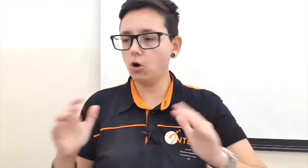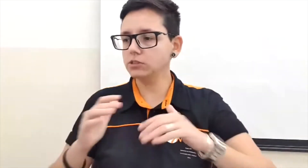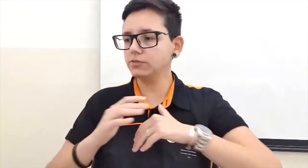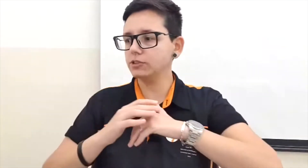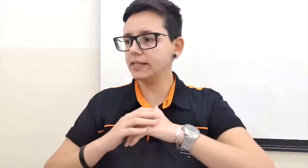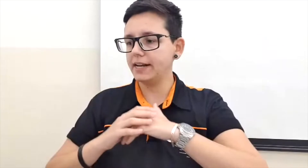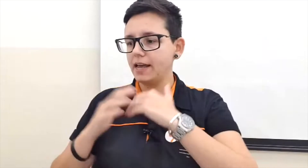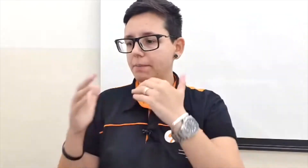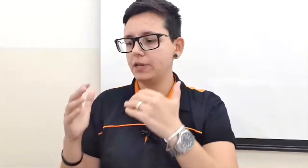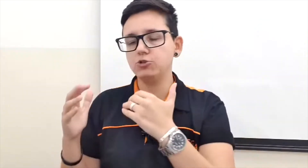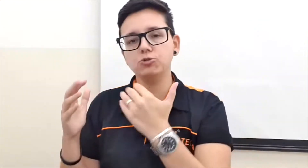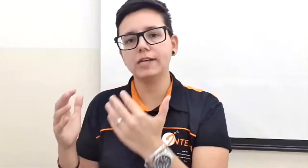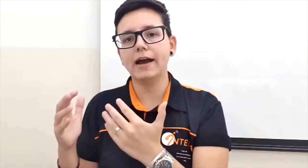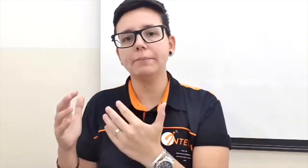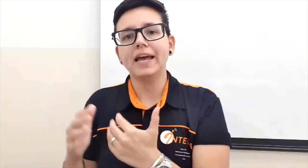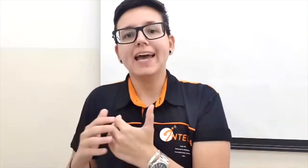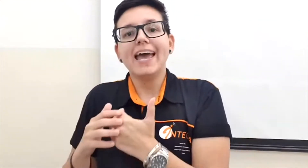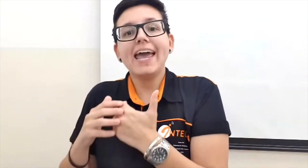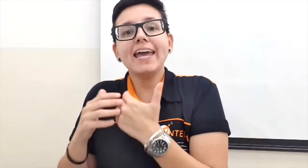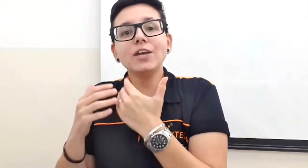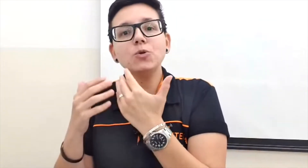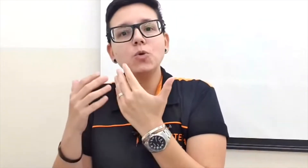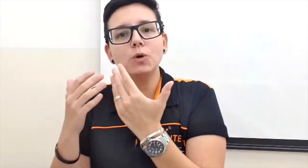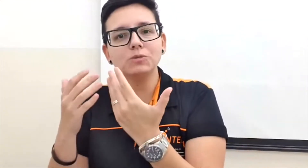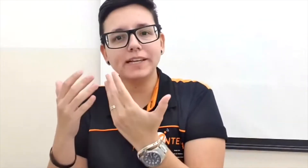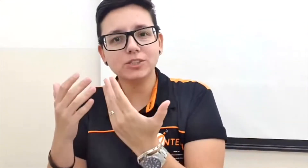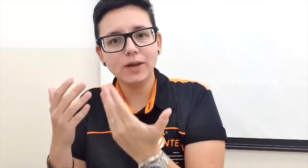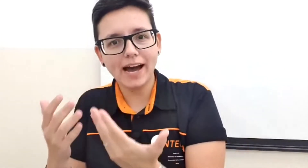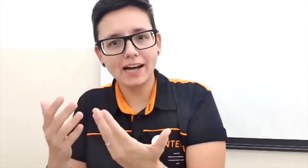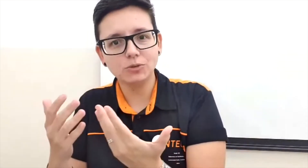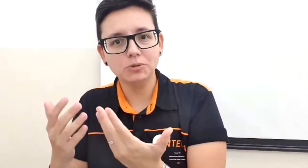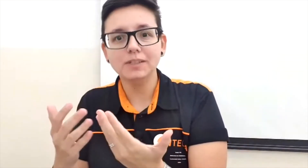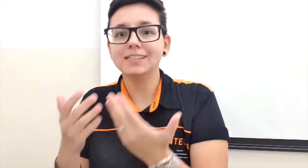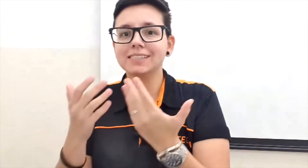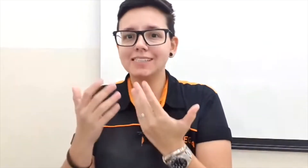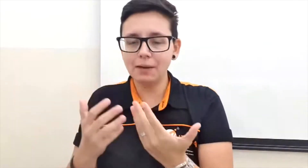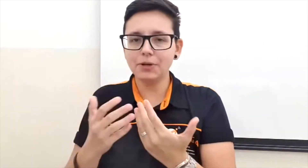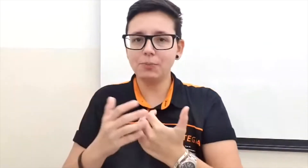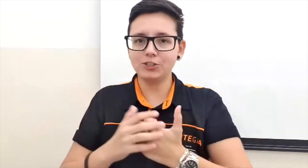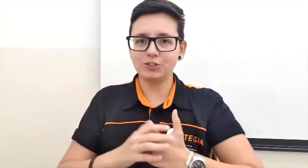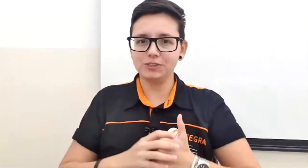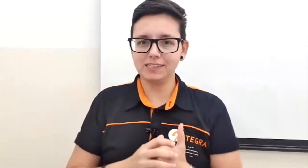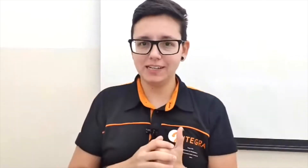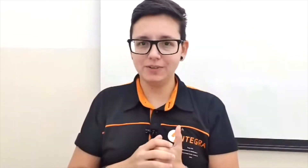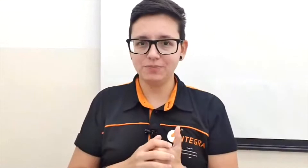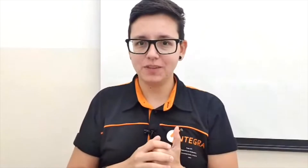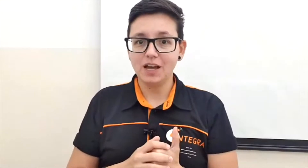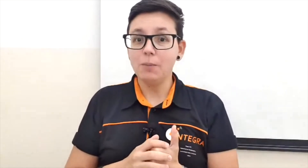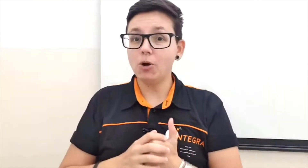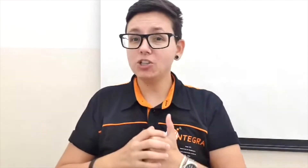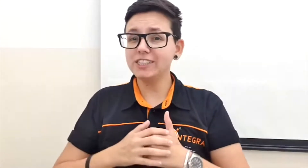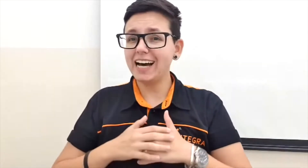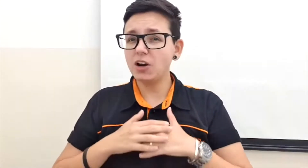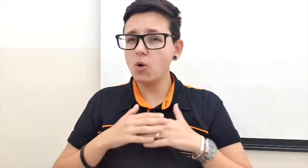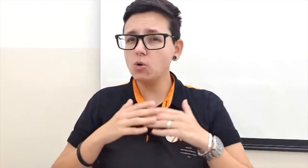se você de repente usar em um contexto errado, sabe o que pode acontecer? Pode dar